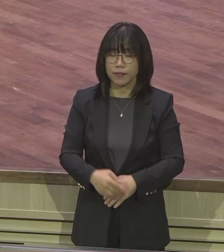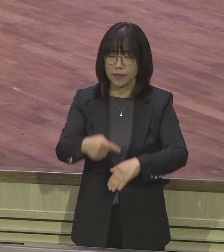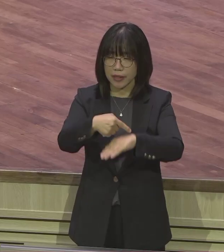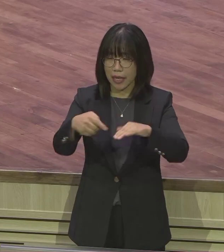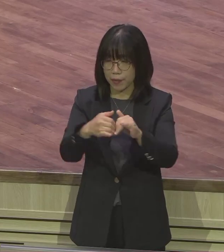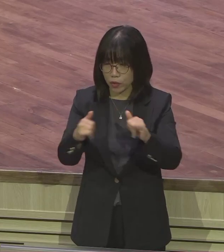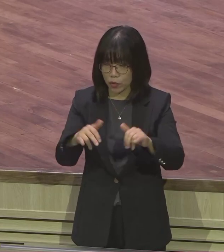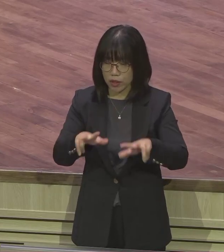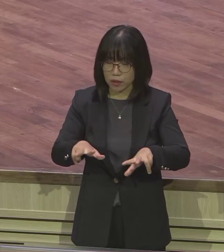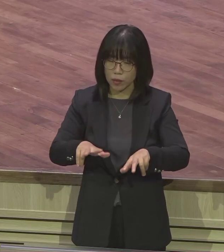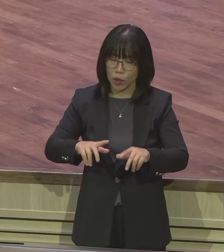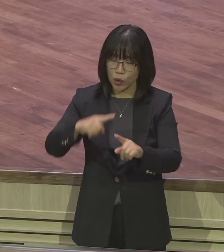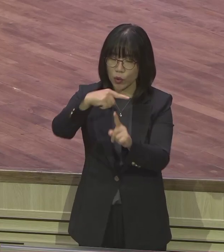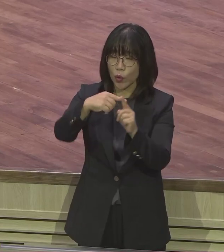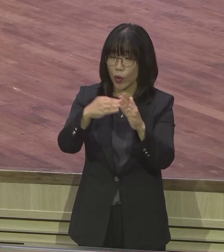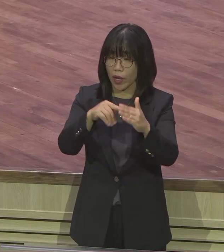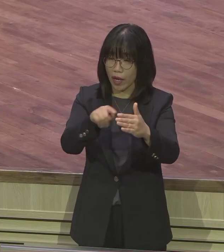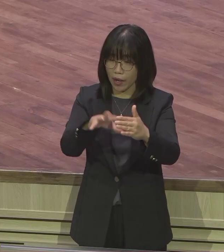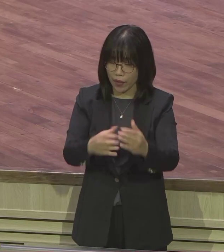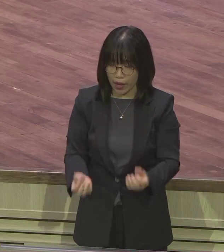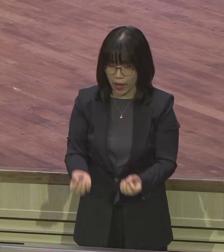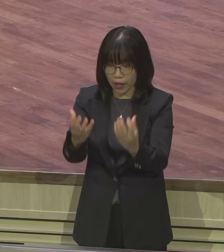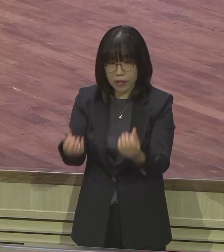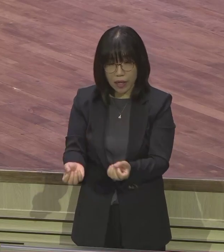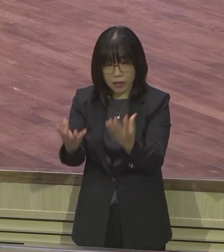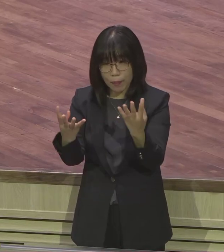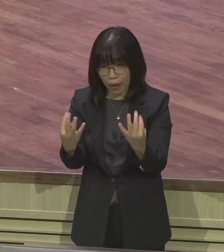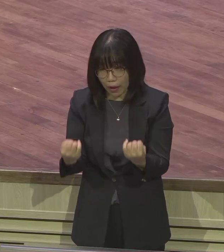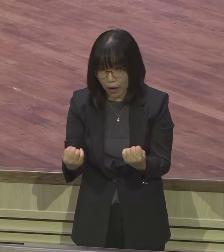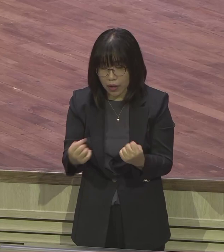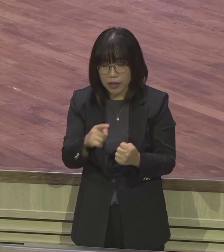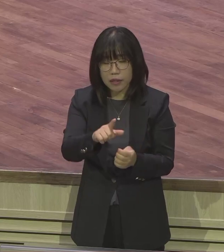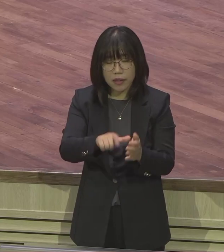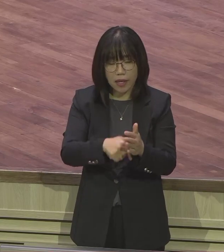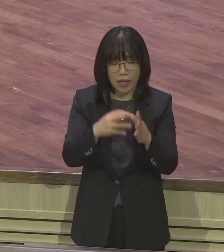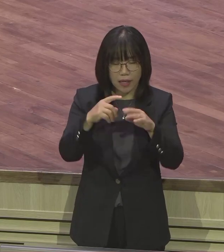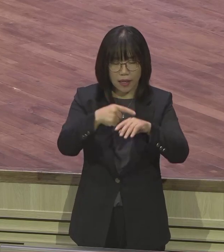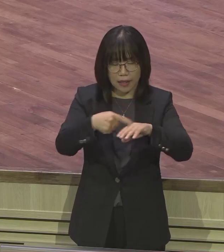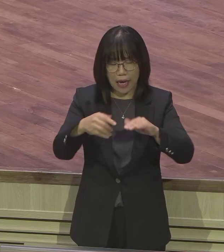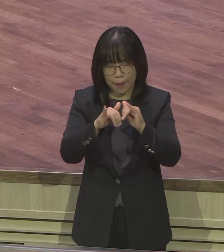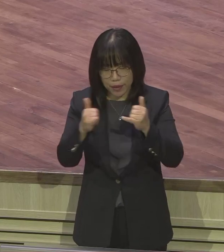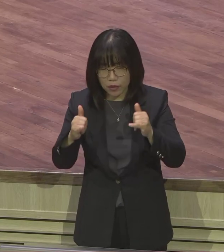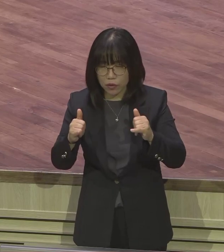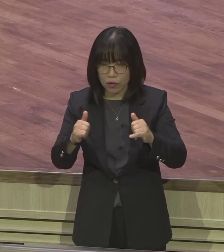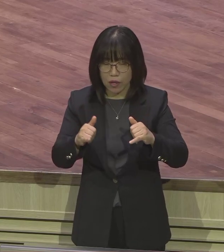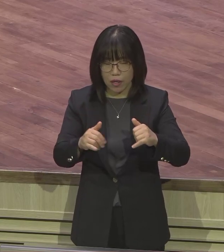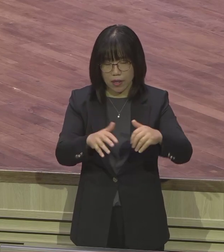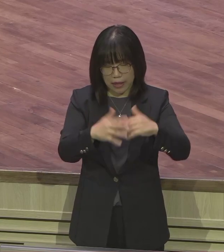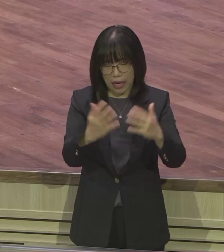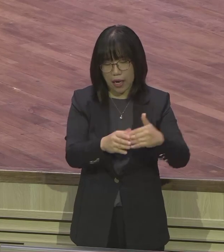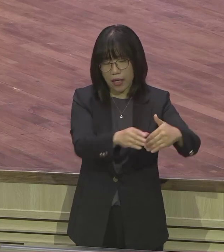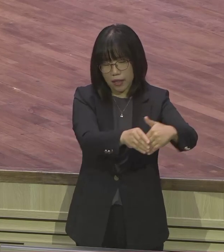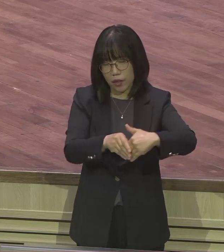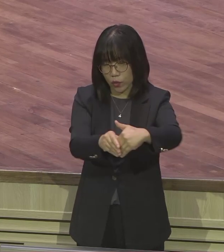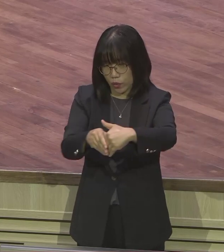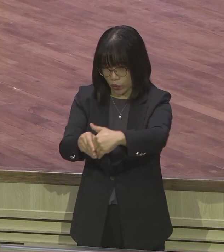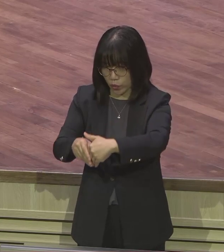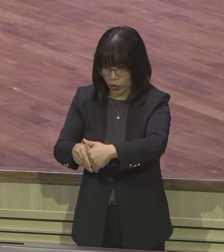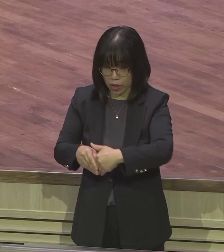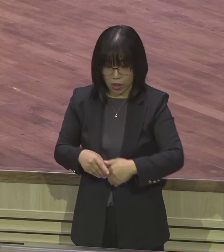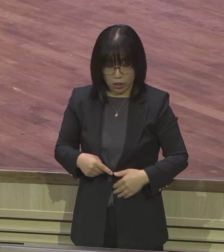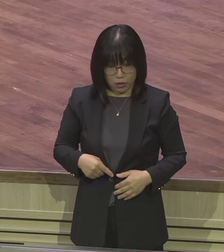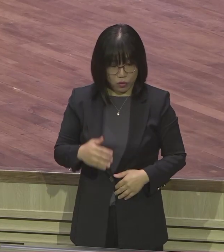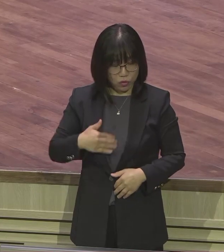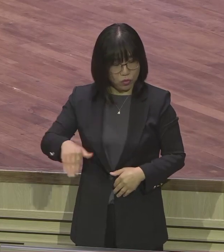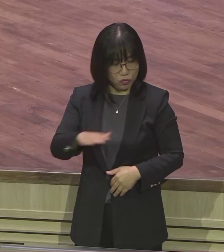초청. 이게요 여러분이 생각할 때 막 돈이 들고 뭐 열매 있는 그런 소리 하지 마. 그런 사람 성령